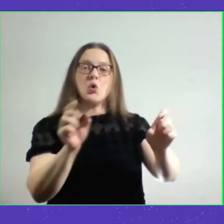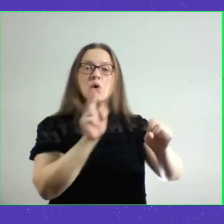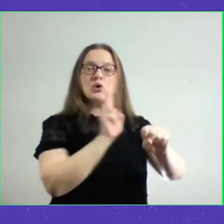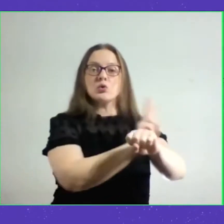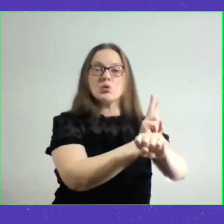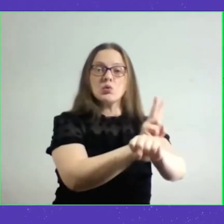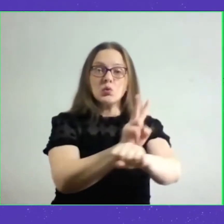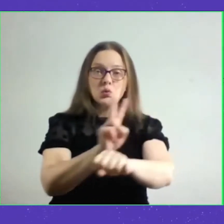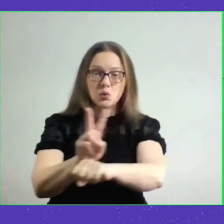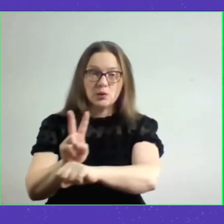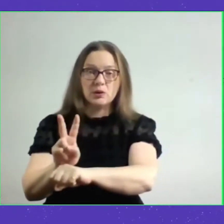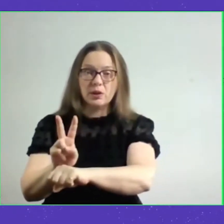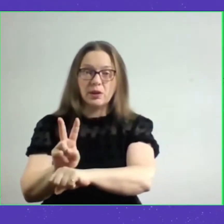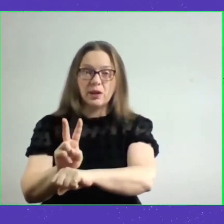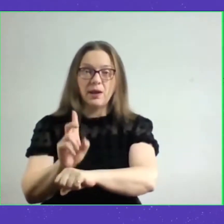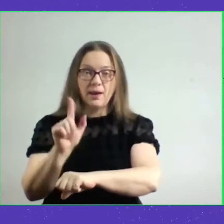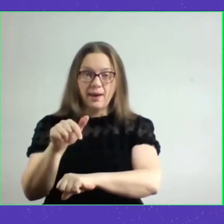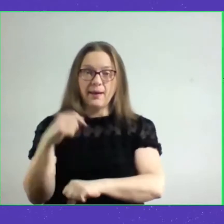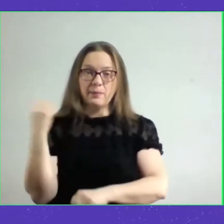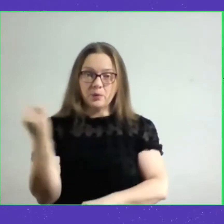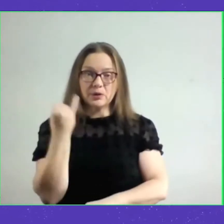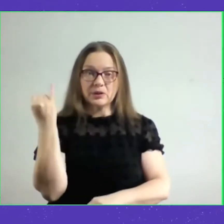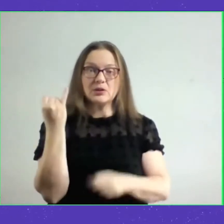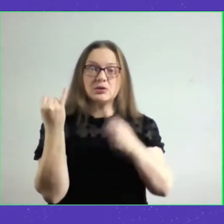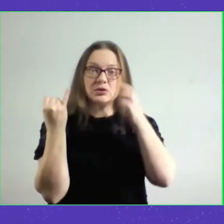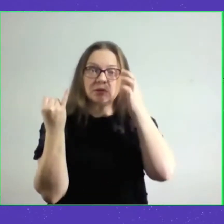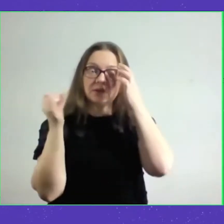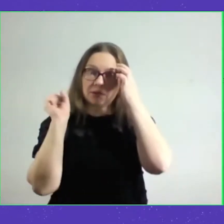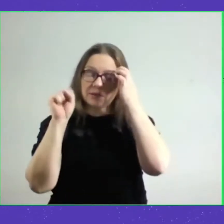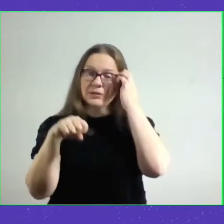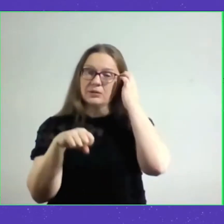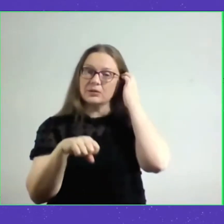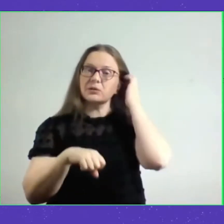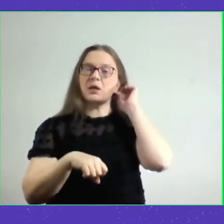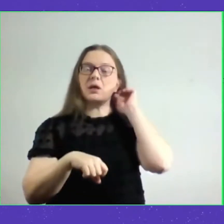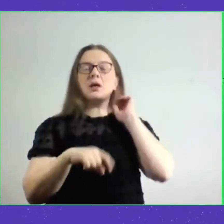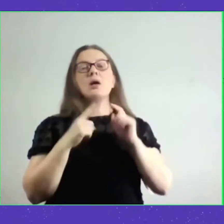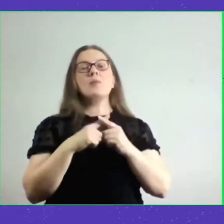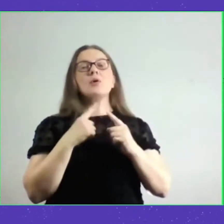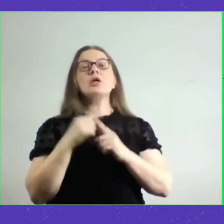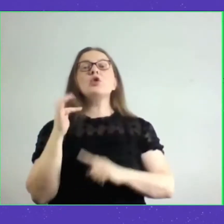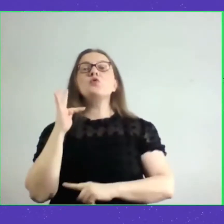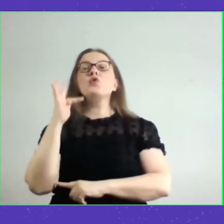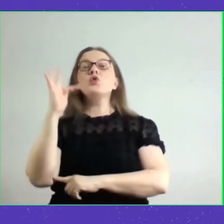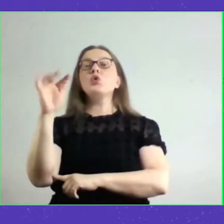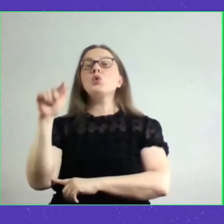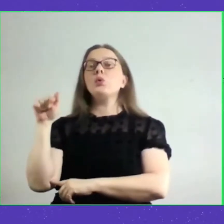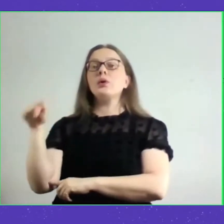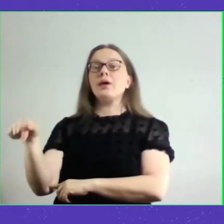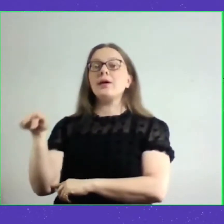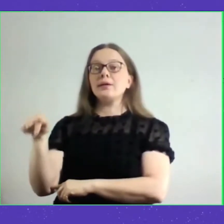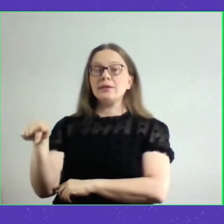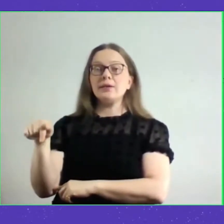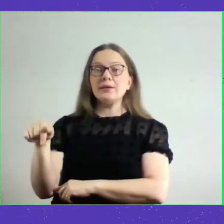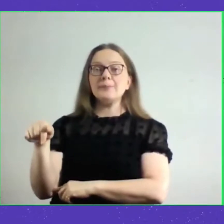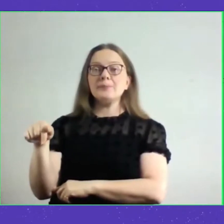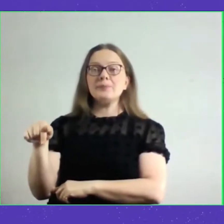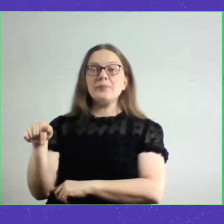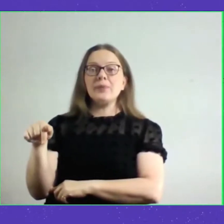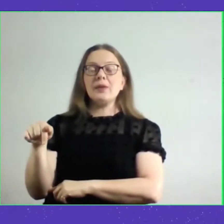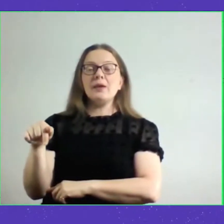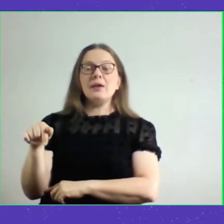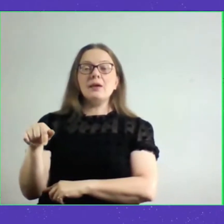nós nos preocuparmos com as pessoas, porque naquele dia não adianta você ter a realidade do reino dos